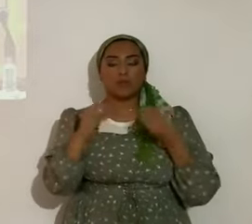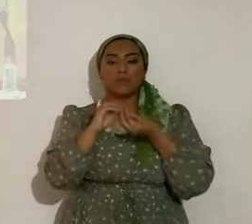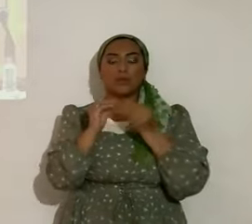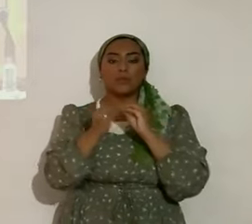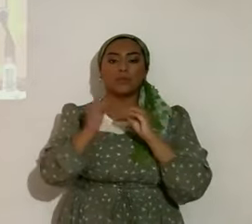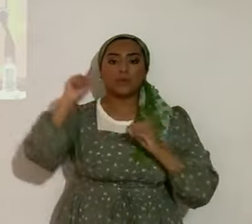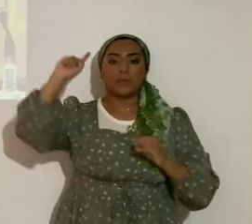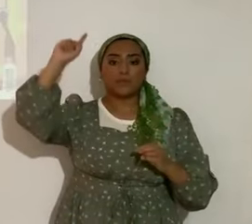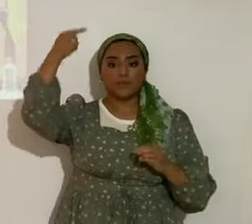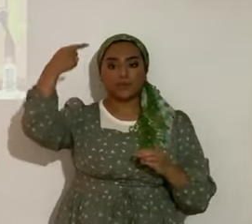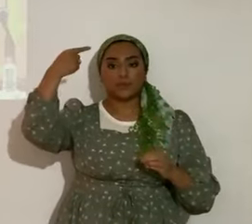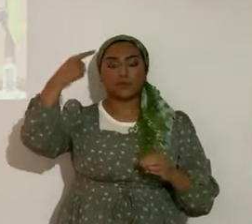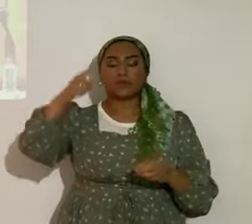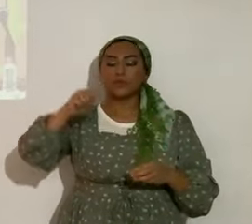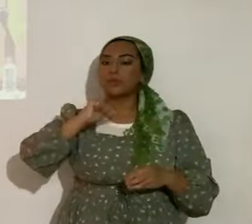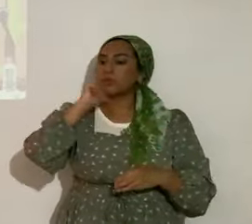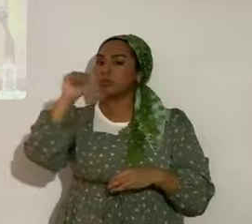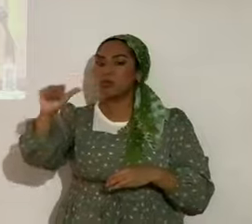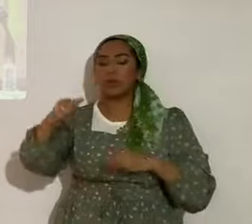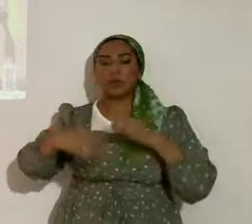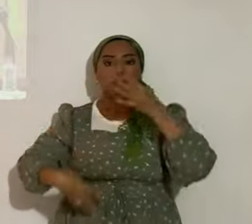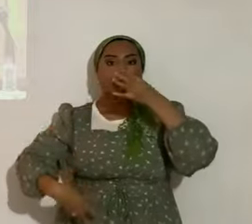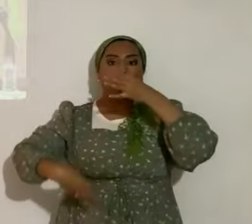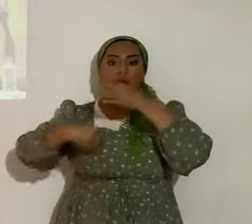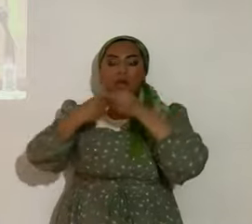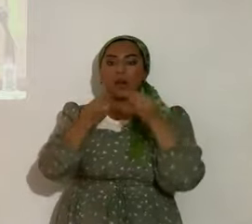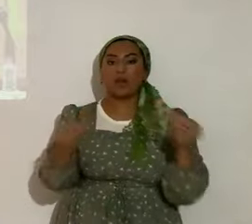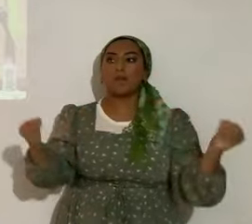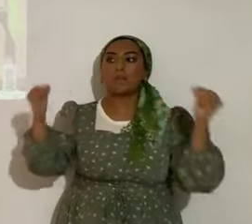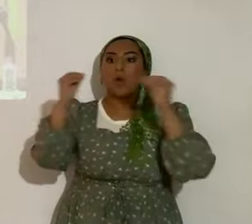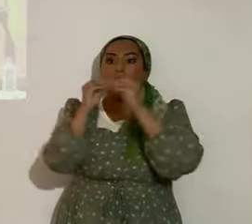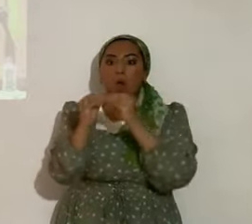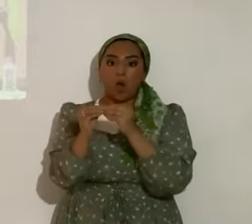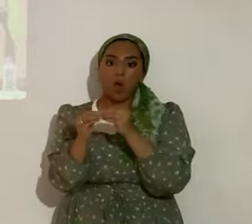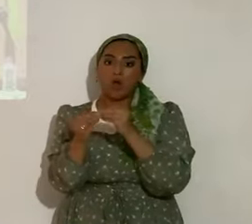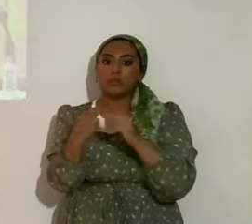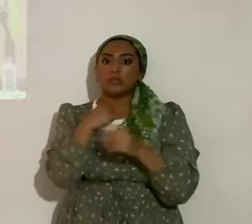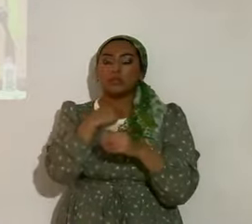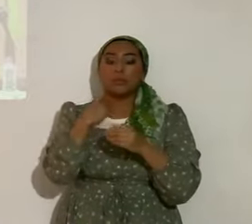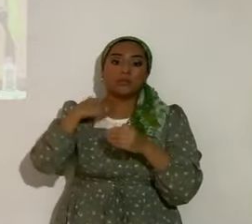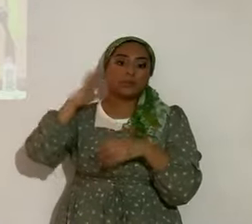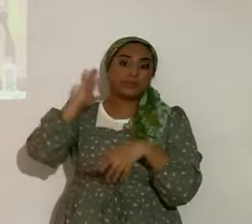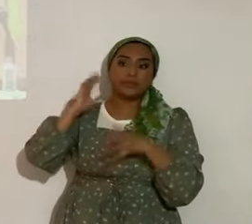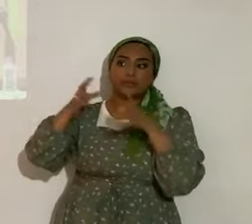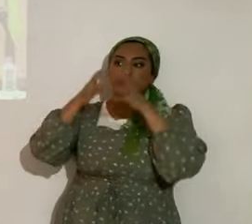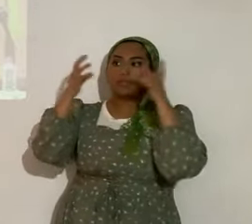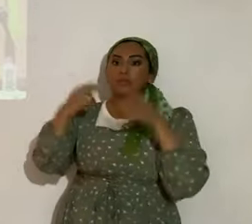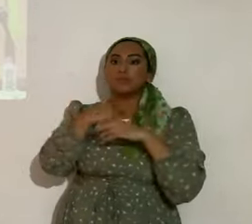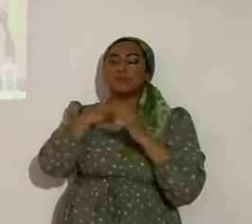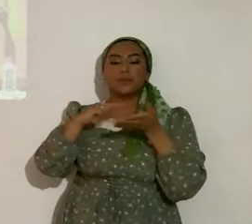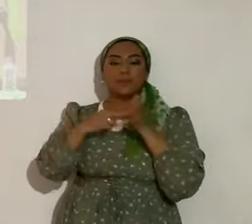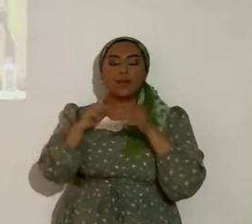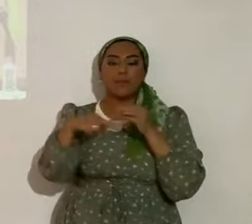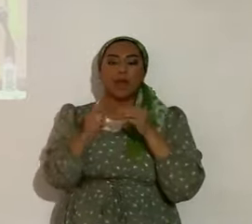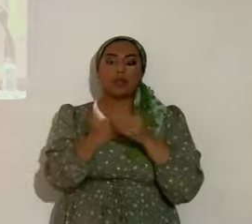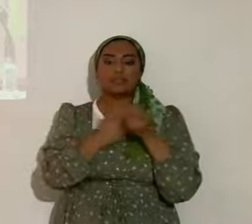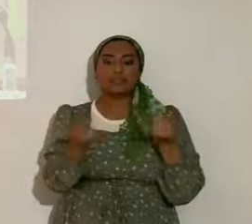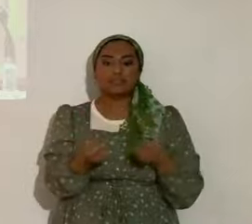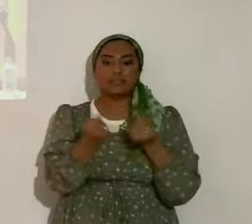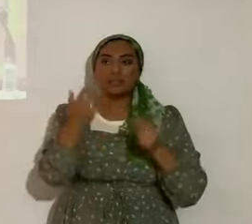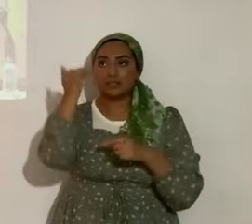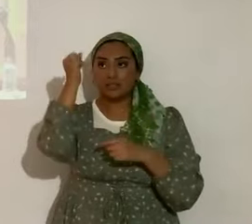uno, no añadir gastos a la deuda. De por sí estábamos súper endeudados, me refiero a los pecados, entonces ya